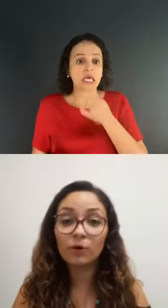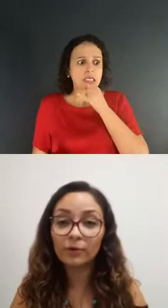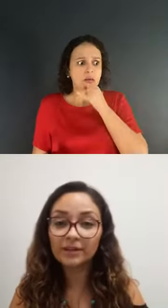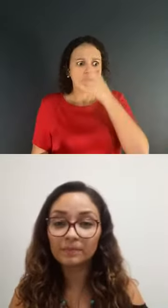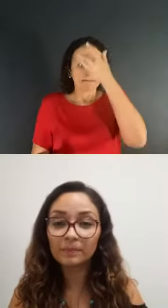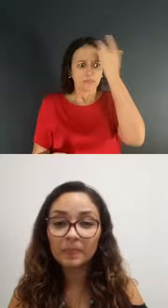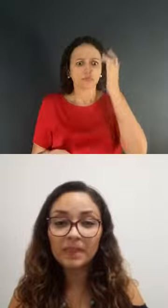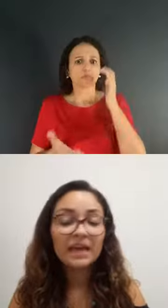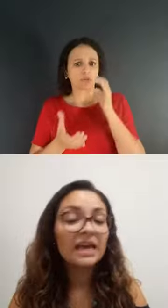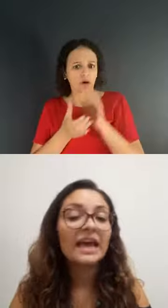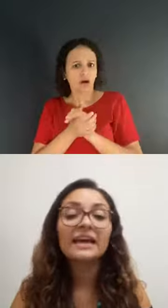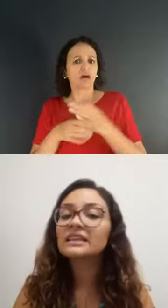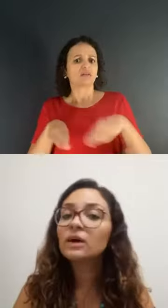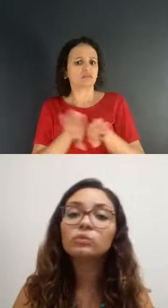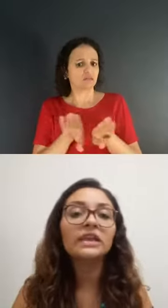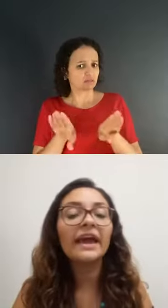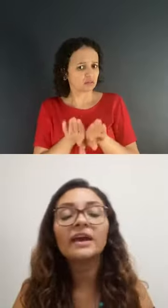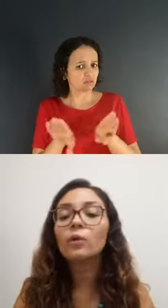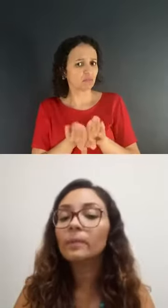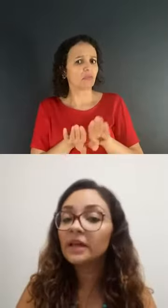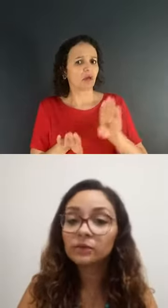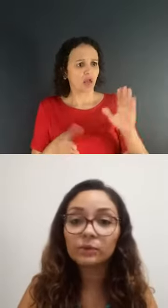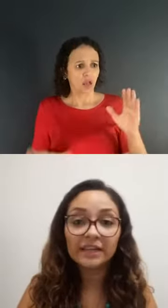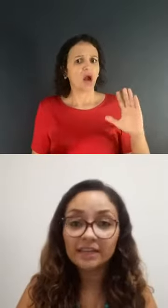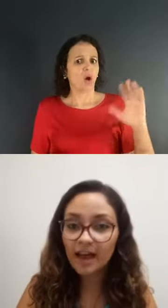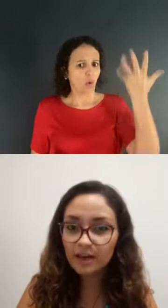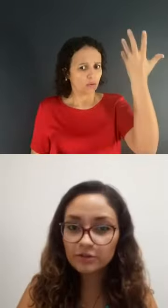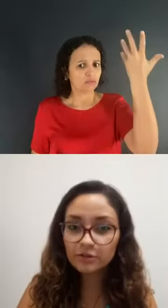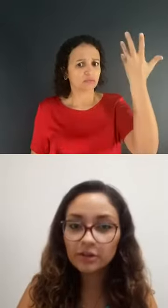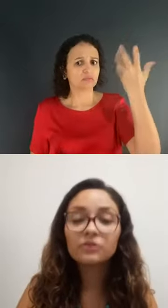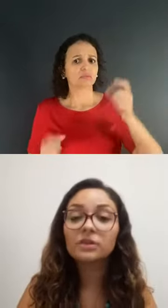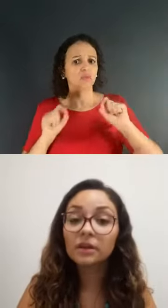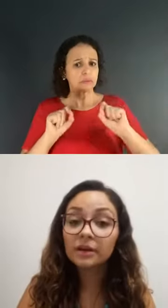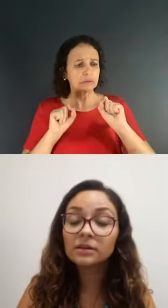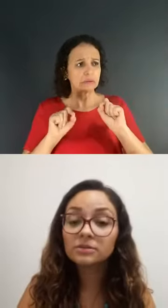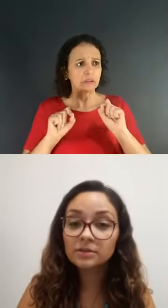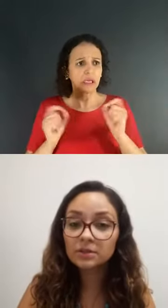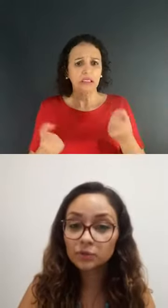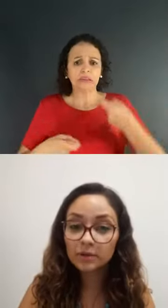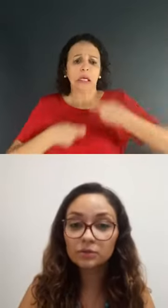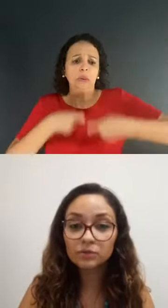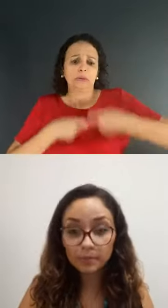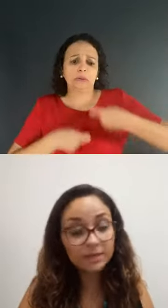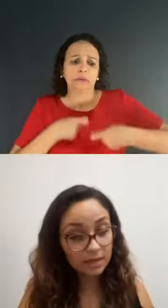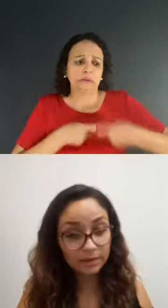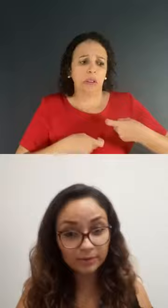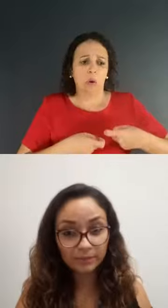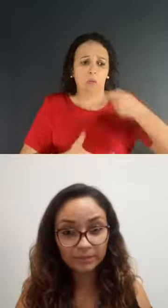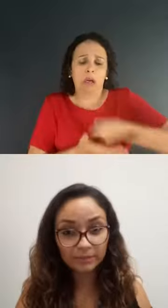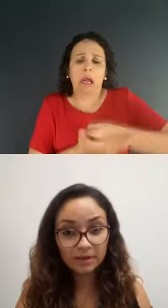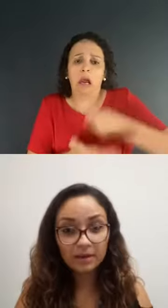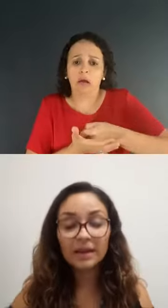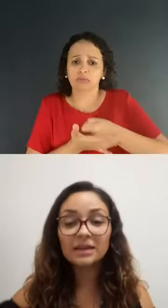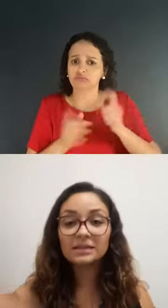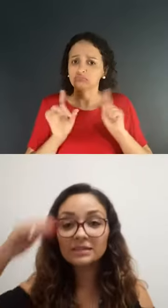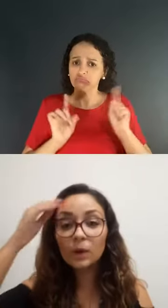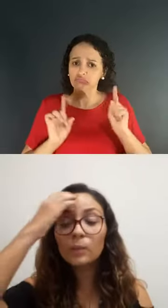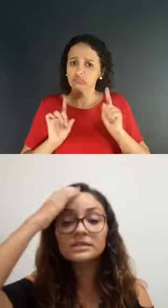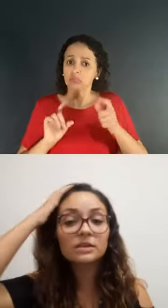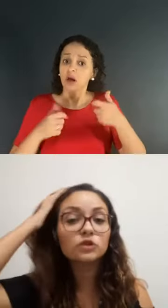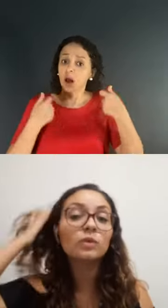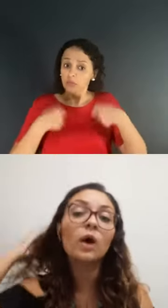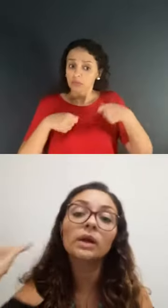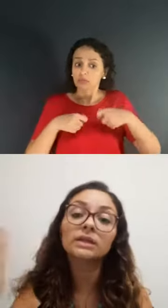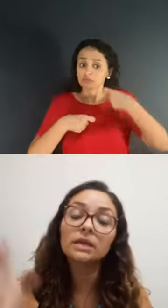ela namora, ela não tem a obrigatoriedade de ter relações sexuais com o seu parceiro. A